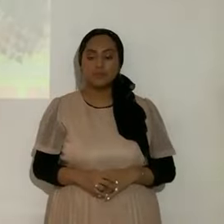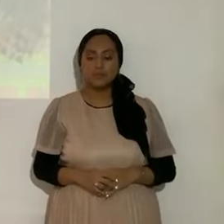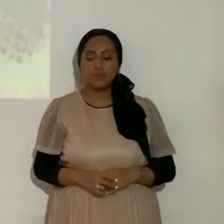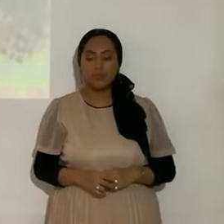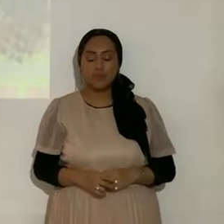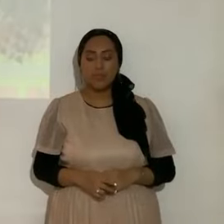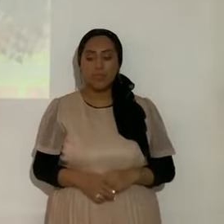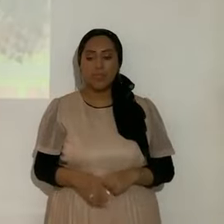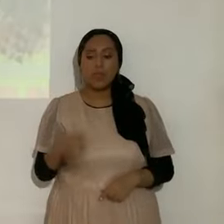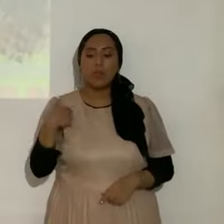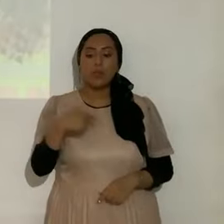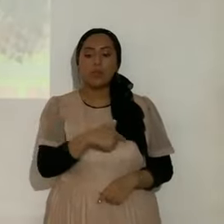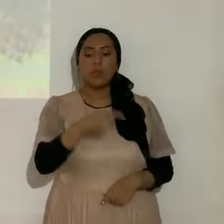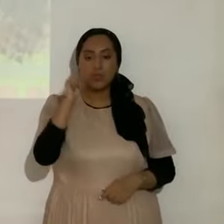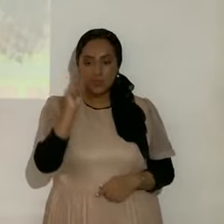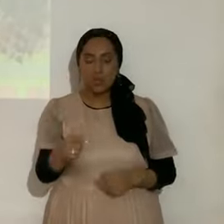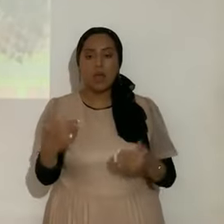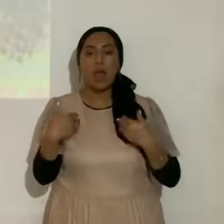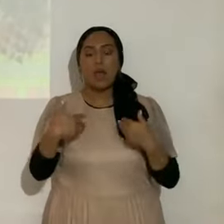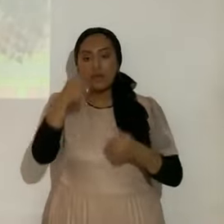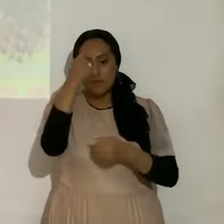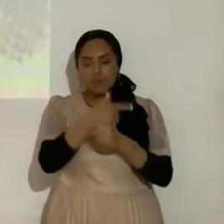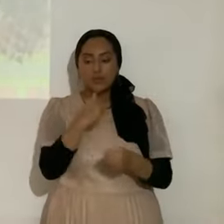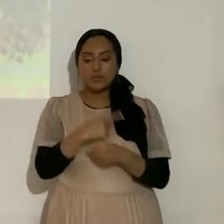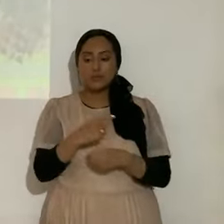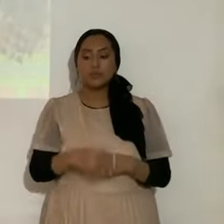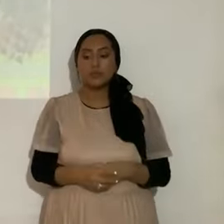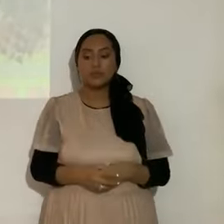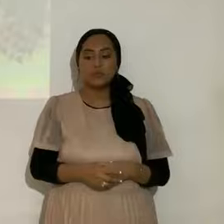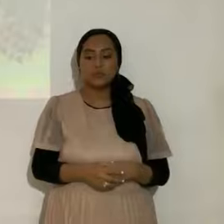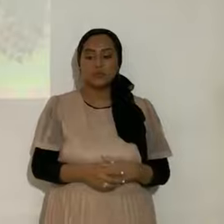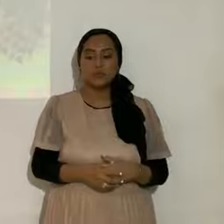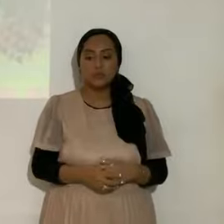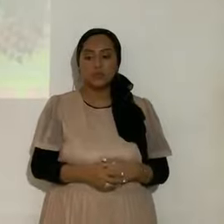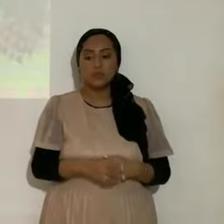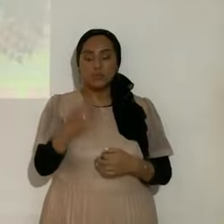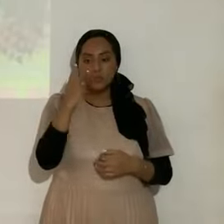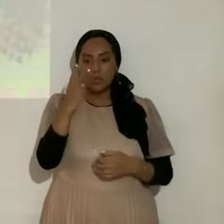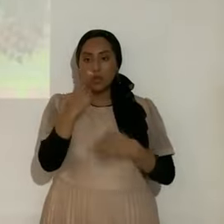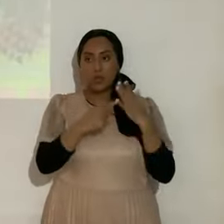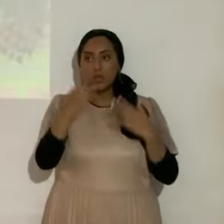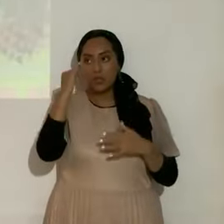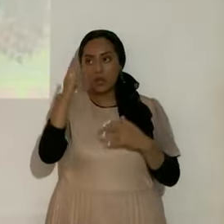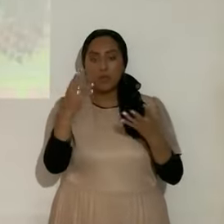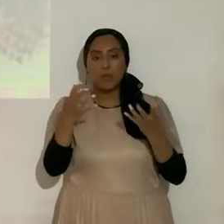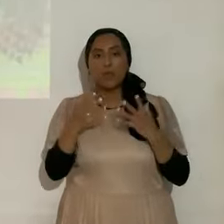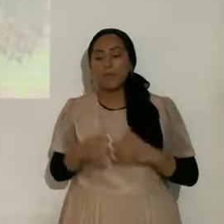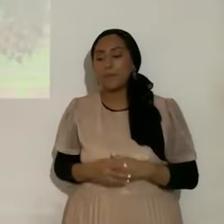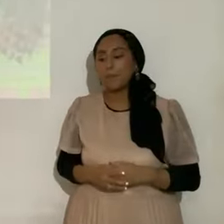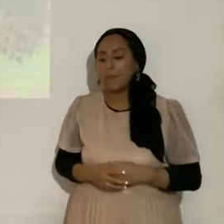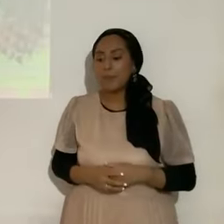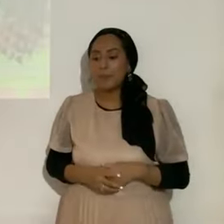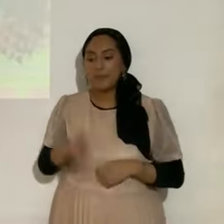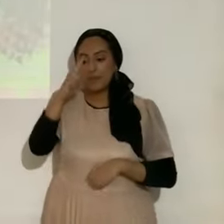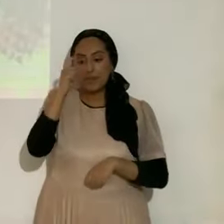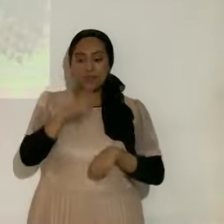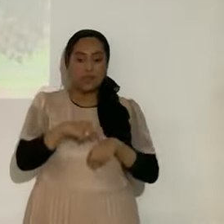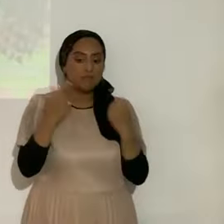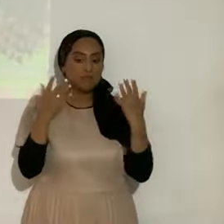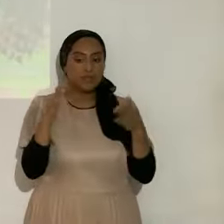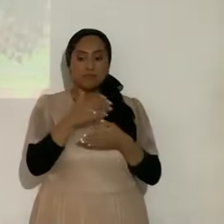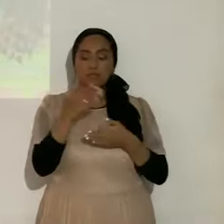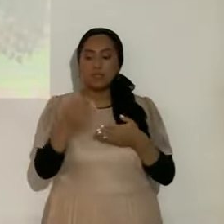Entonces, tenemos que tener, hermanos, pues, que ver las cosas que Yahweh quiere para nosotros, porque el tiempo ya se